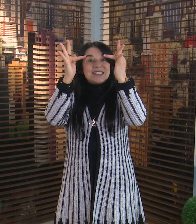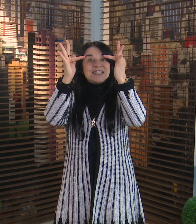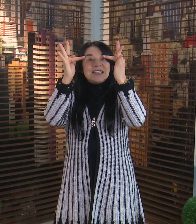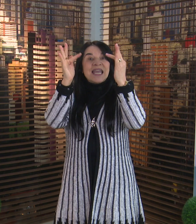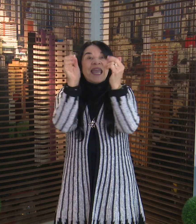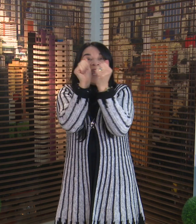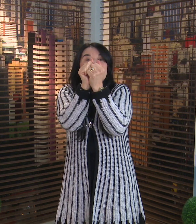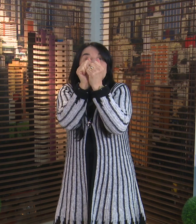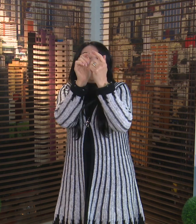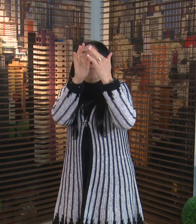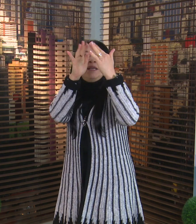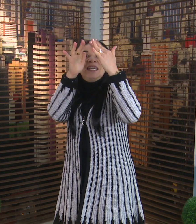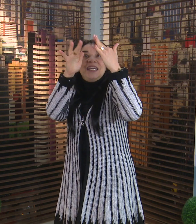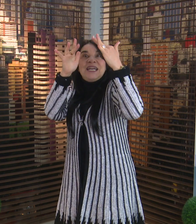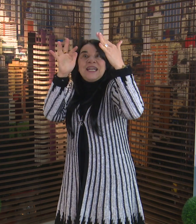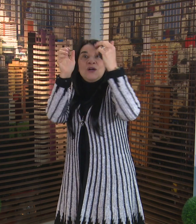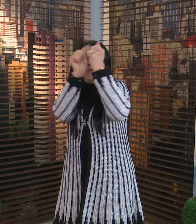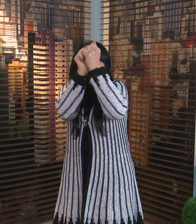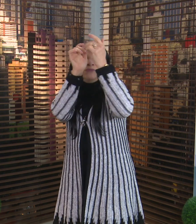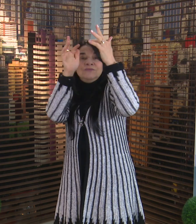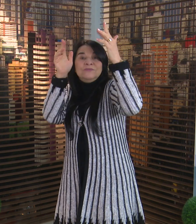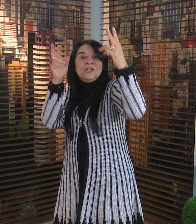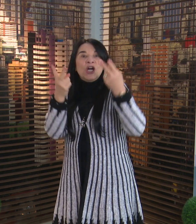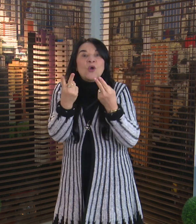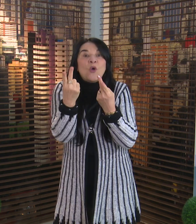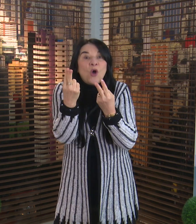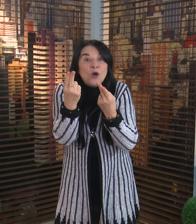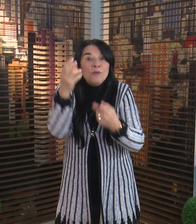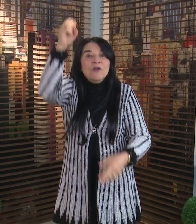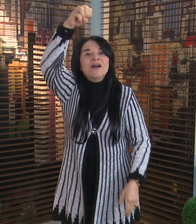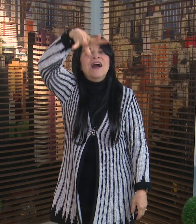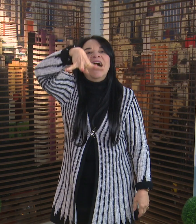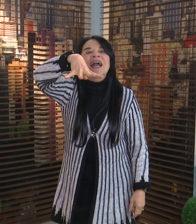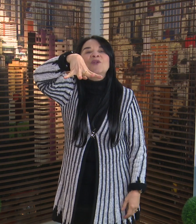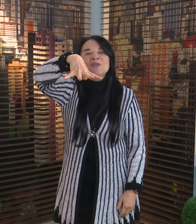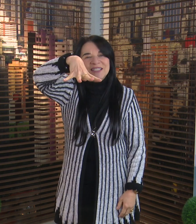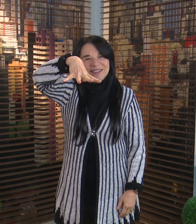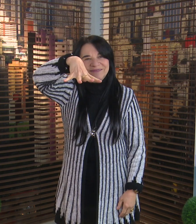fiéis, eles brilham como a luz.